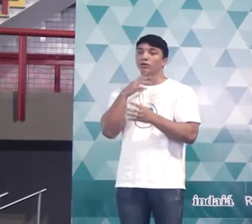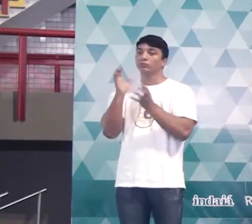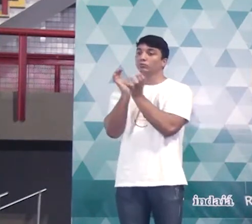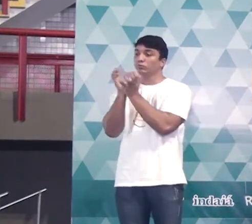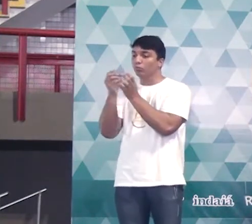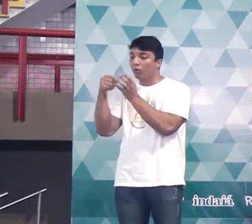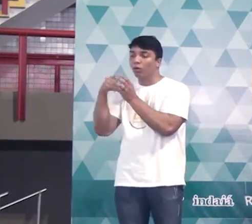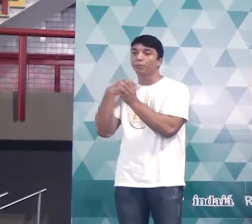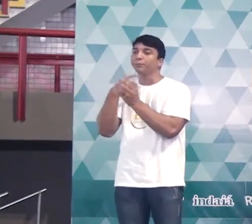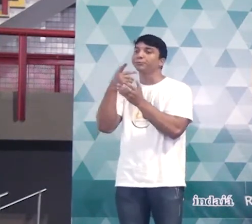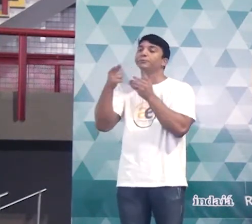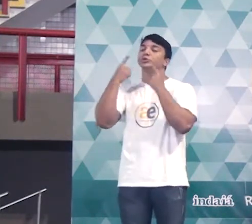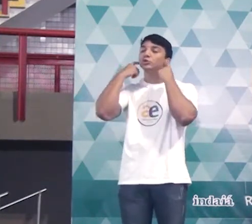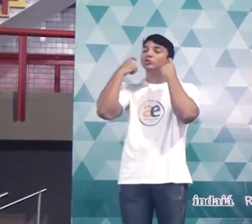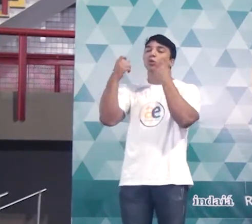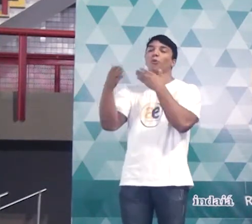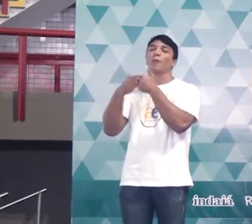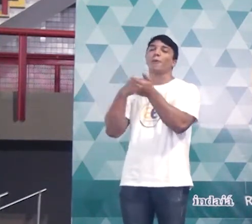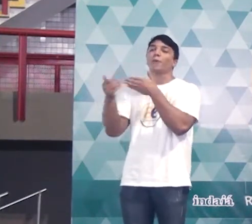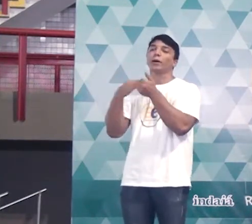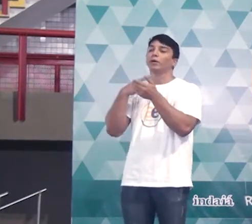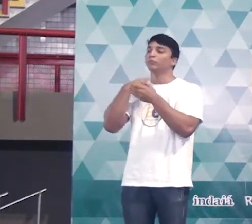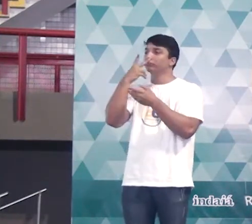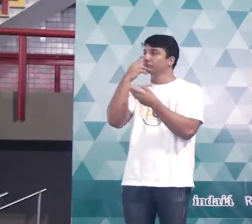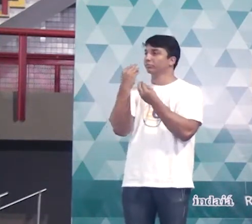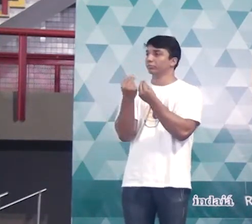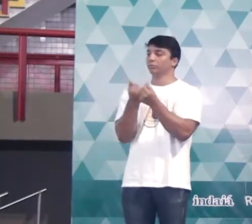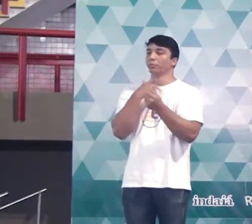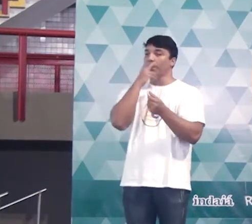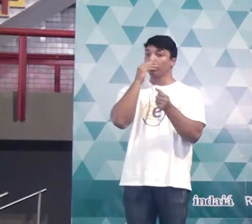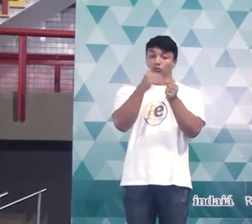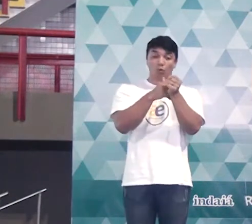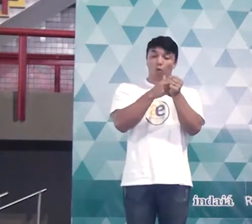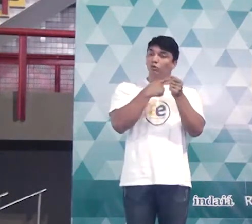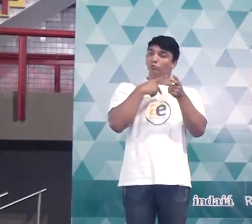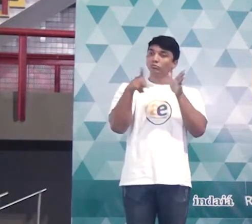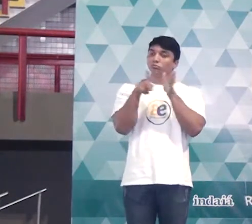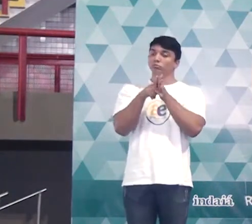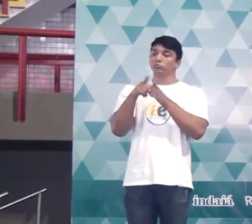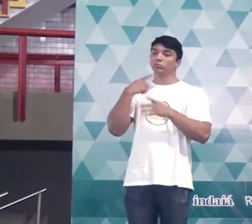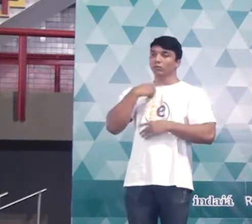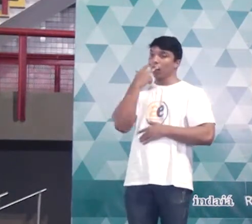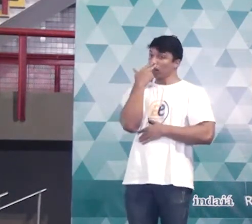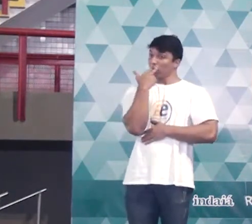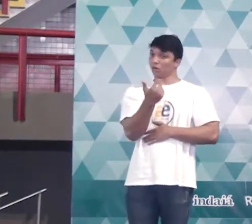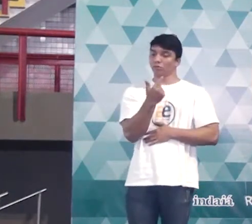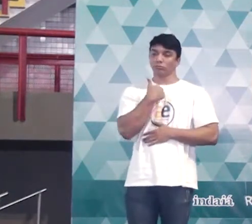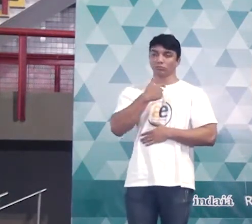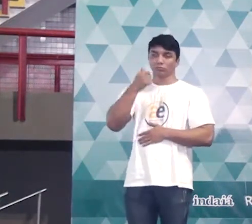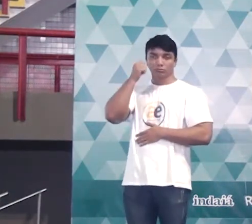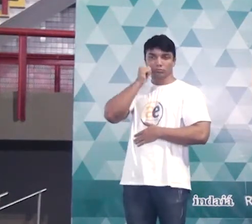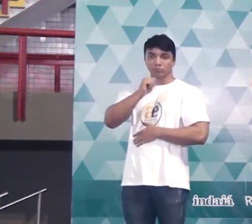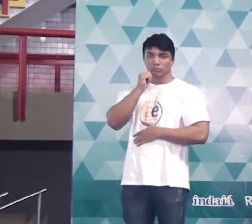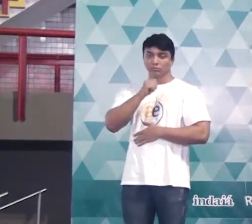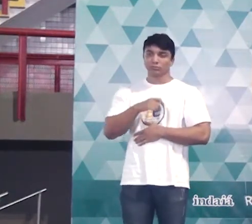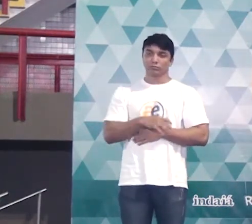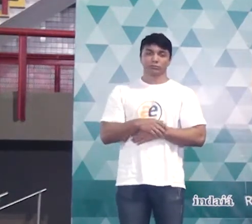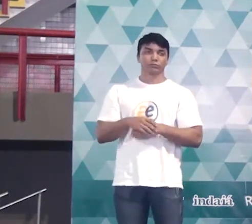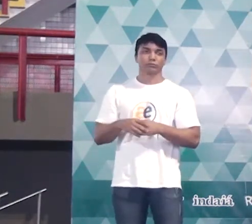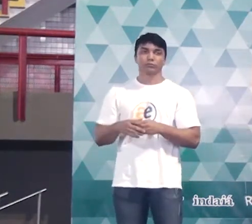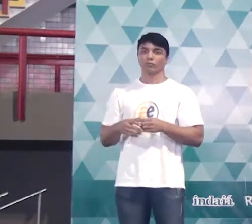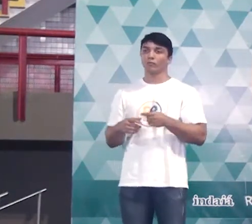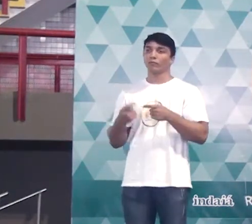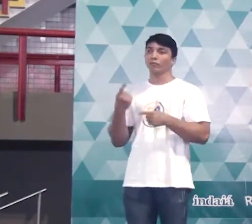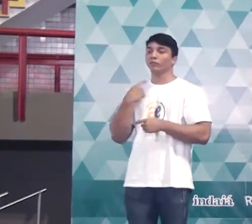agrupamento sonoro qualquer, para se criar um código. A mulher pegou, mulher das cavernas, com a flor na